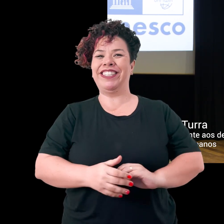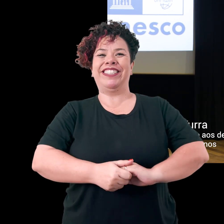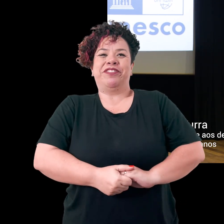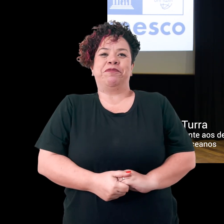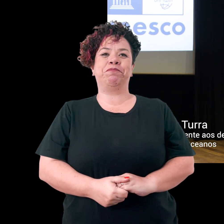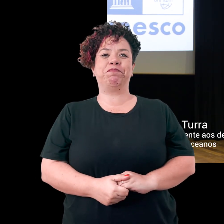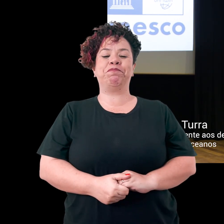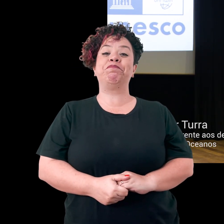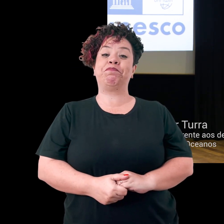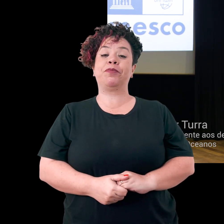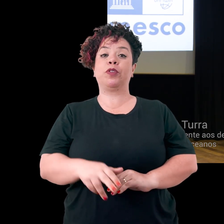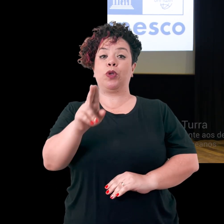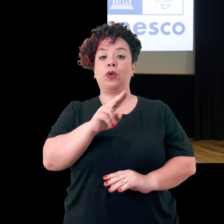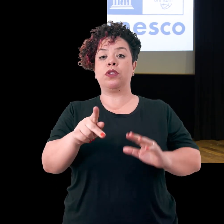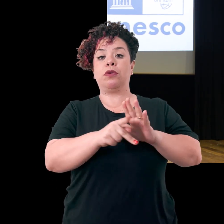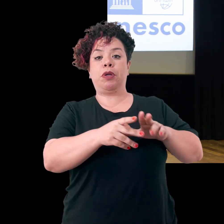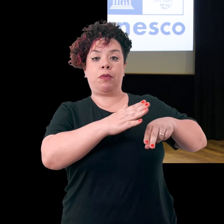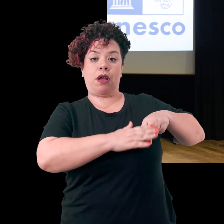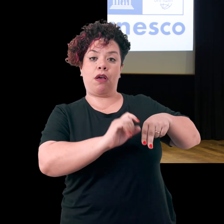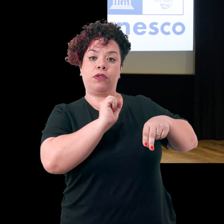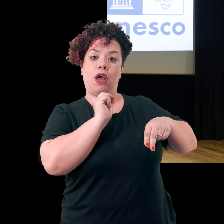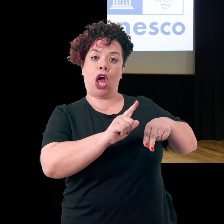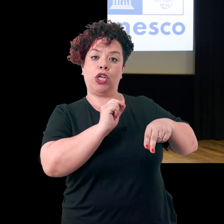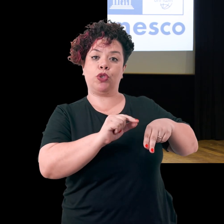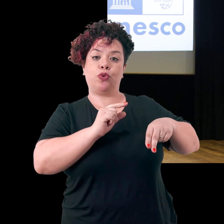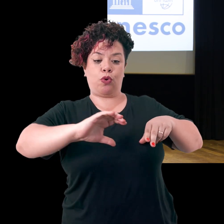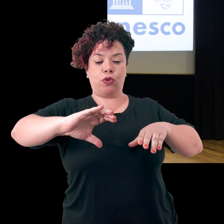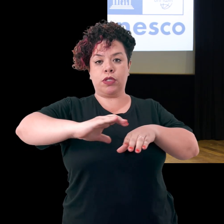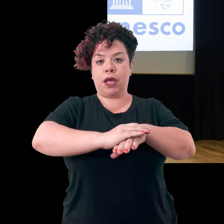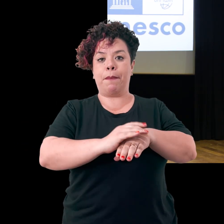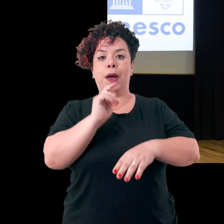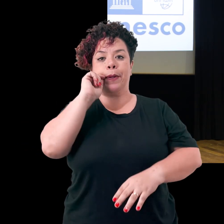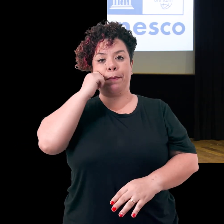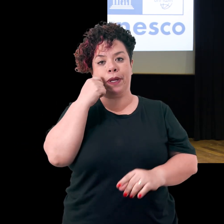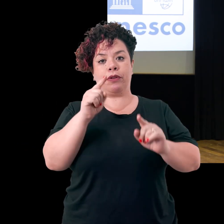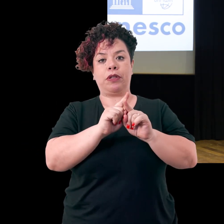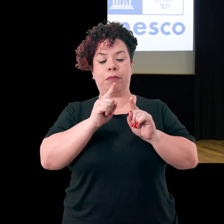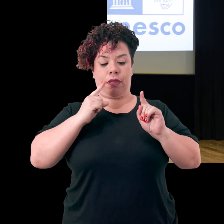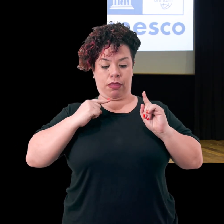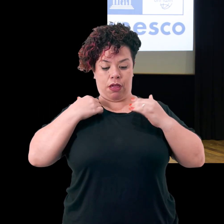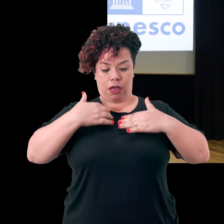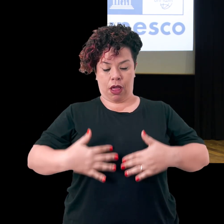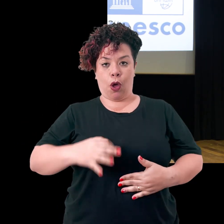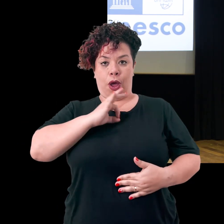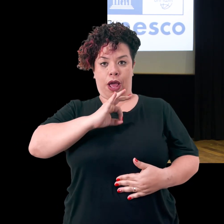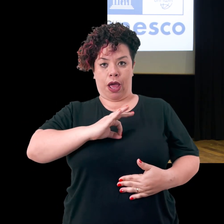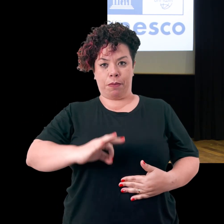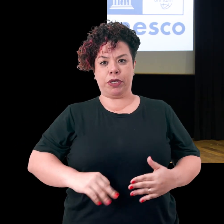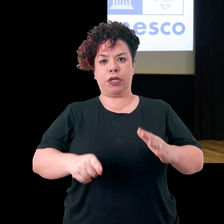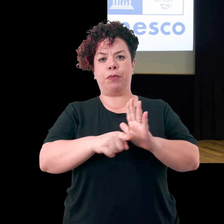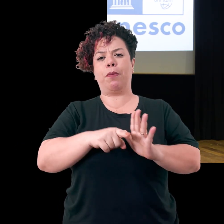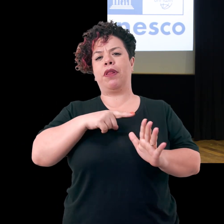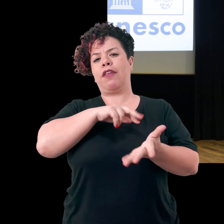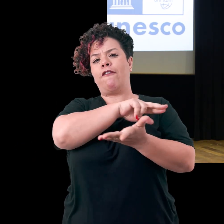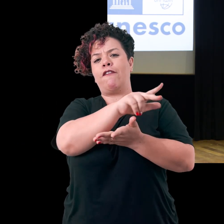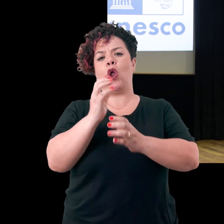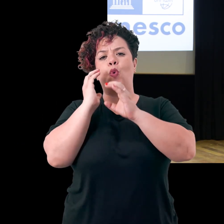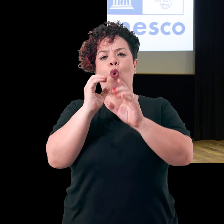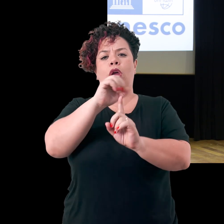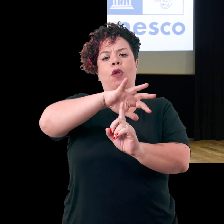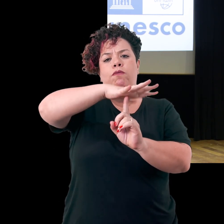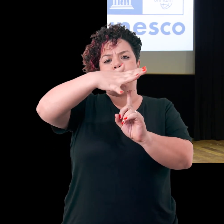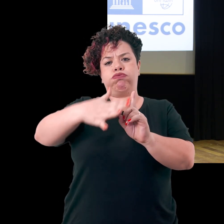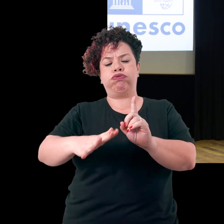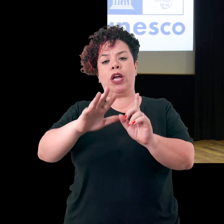né? E que está vestindo uma calça azul, um sapato preto e uma camisa cheia de coqueiros, que, diferentemente,